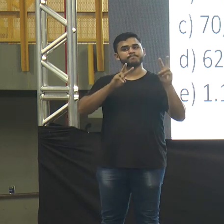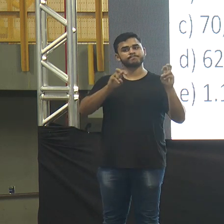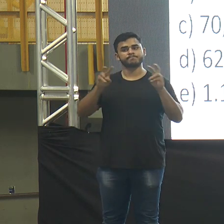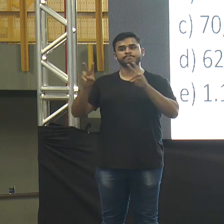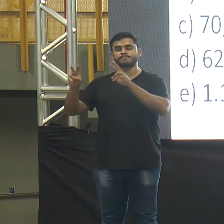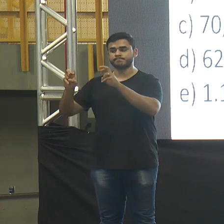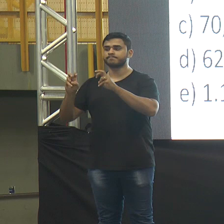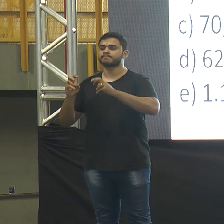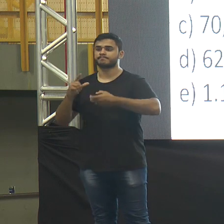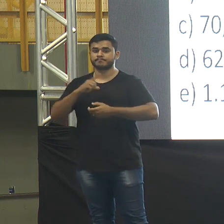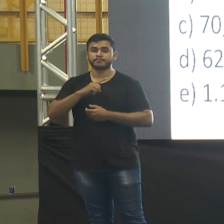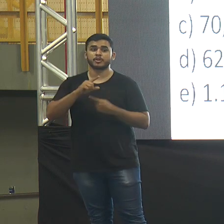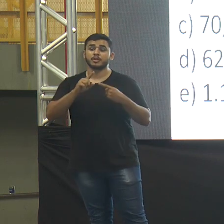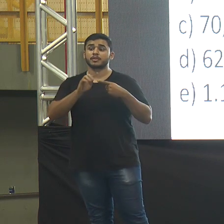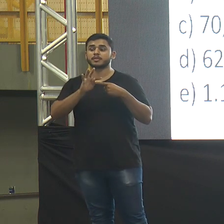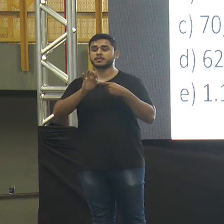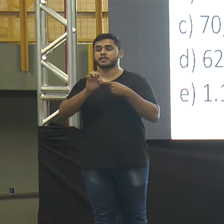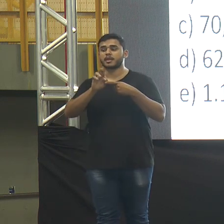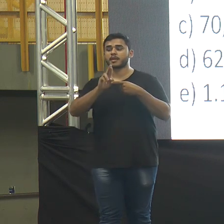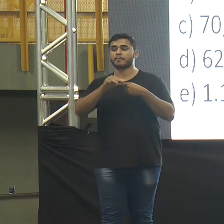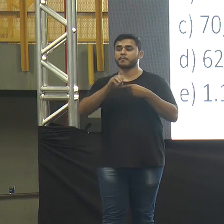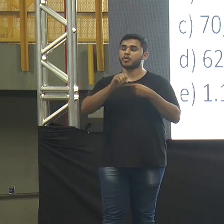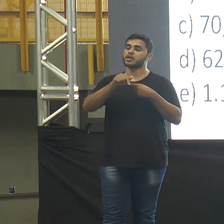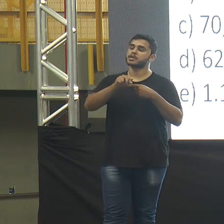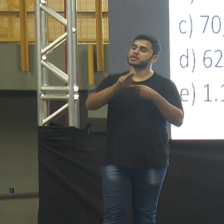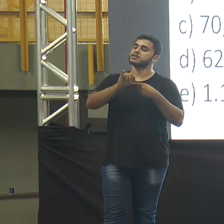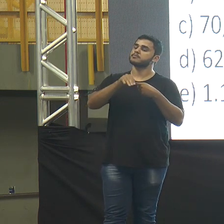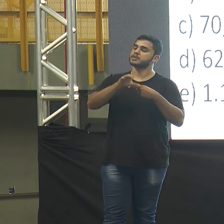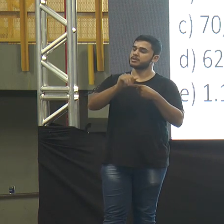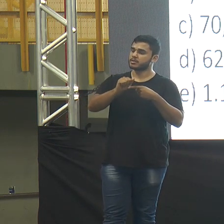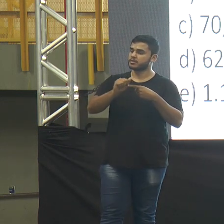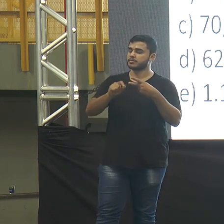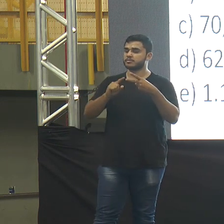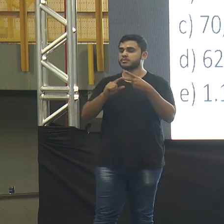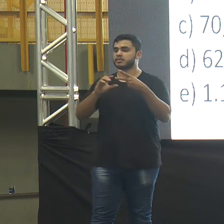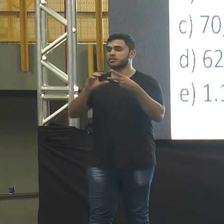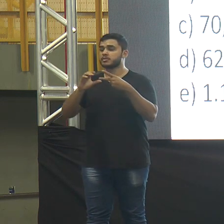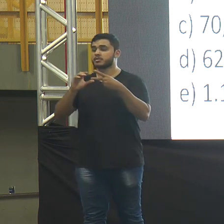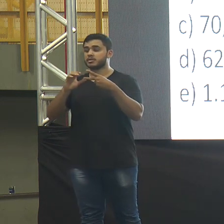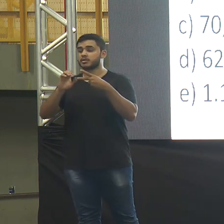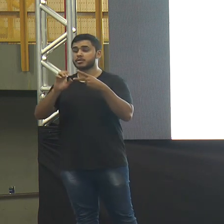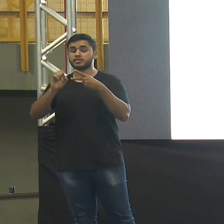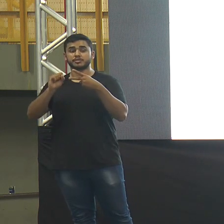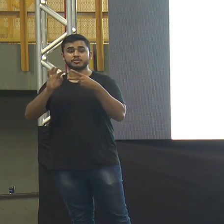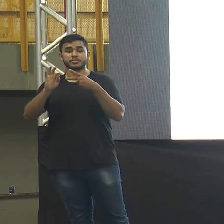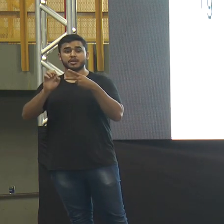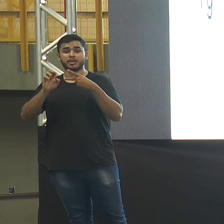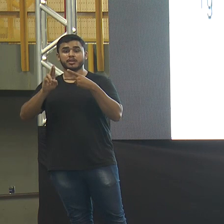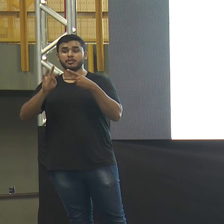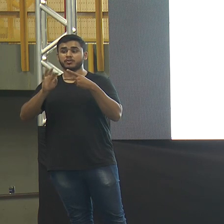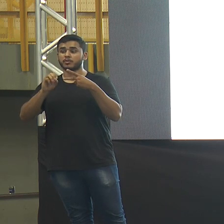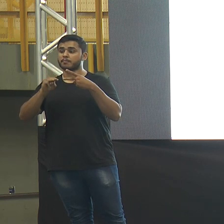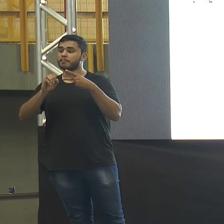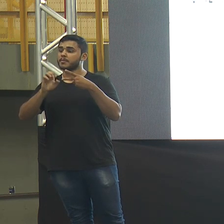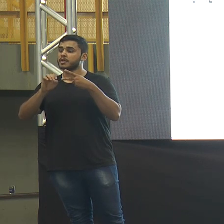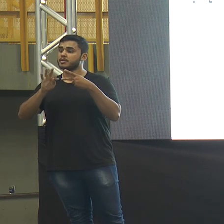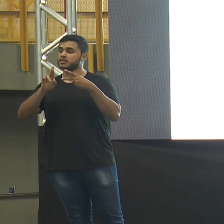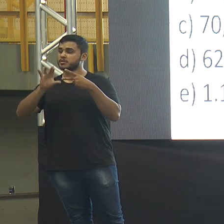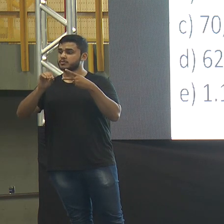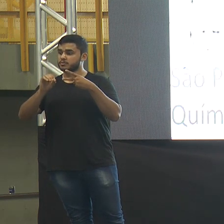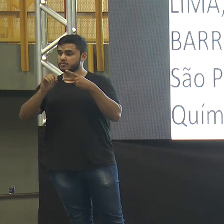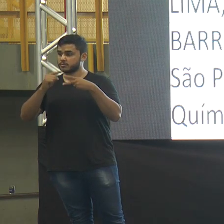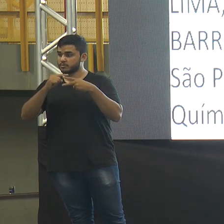importantes: a termoquímica e o cálculo estequiométrico. Levi, quando eu olhei para a reação, deixa eu voltar aqui para a gente, galera,